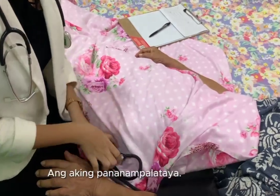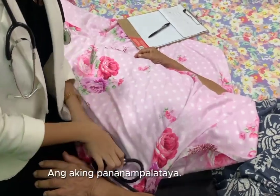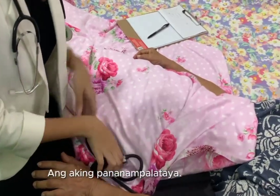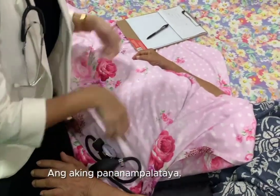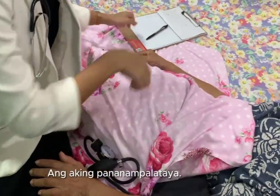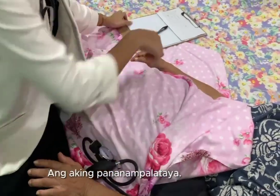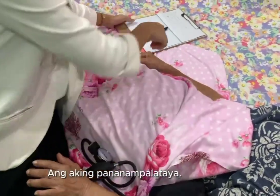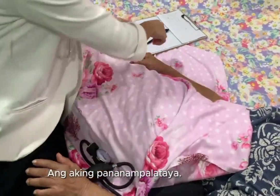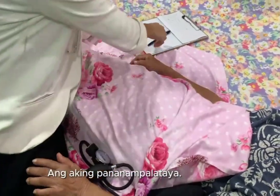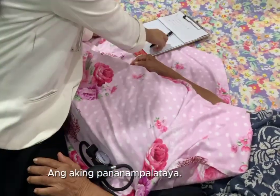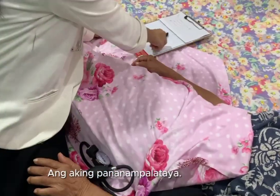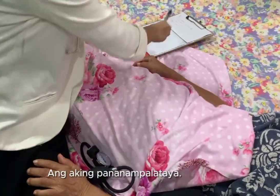ang aking